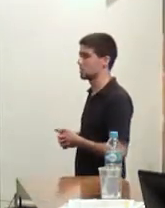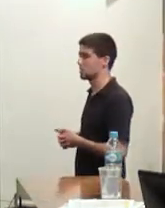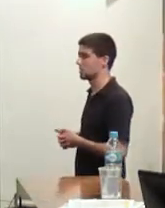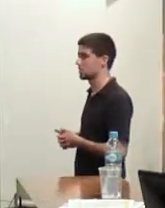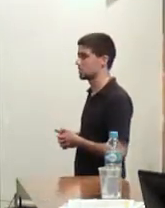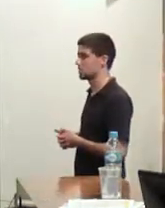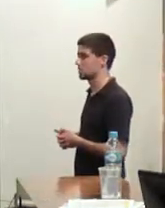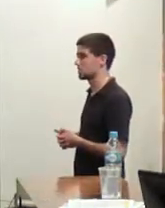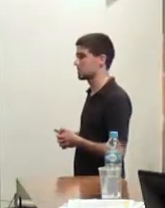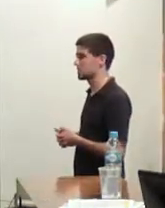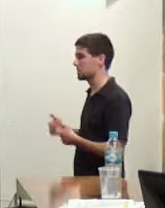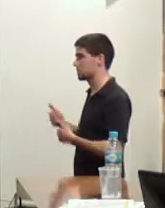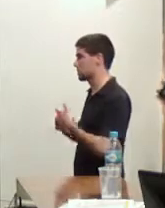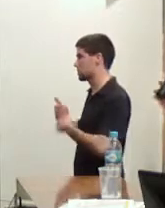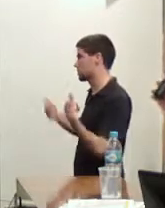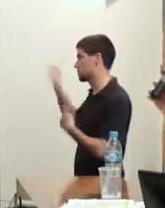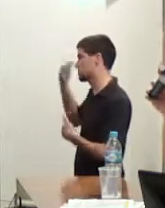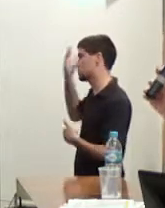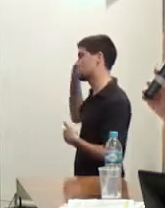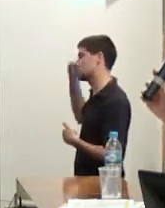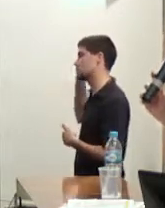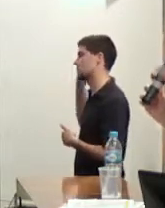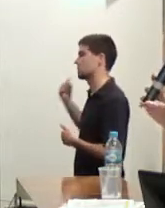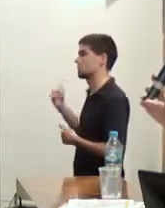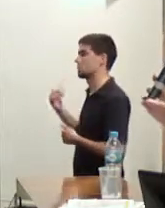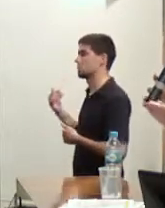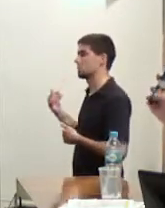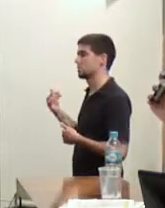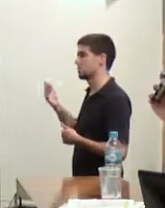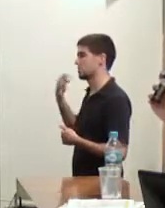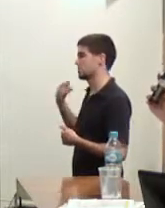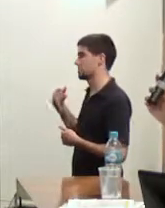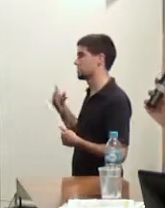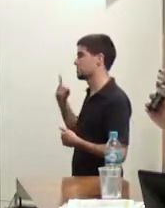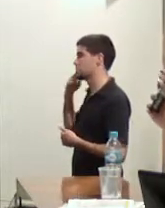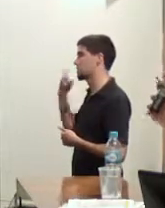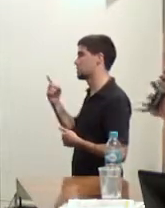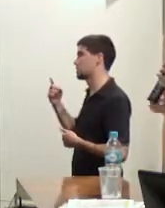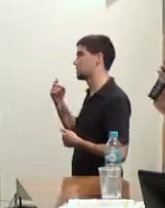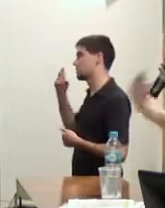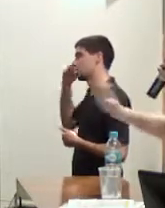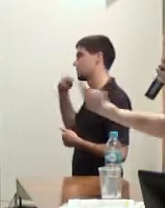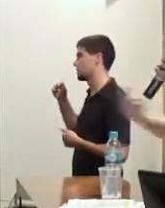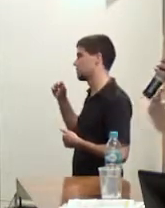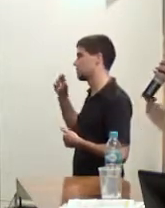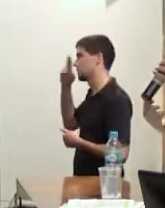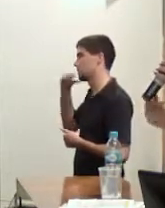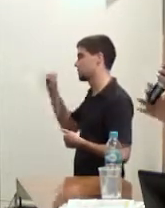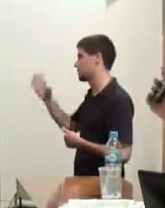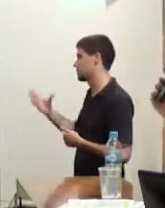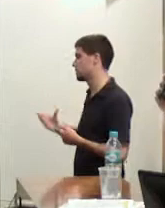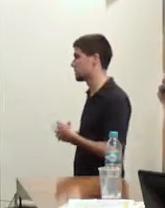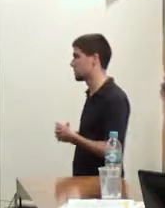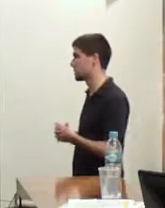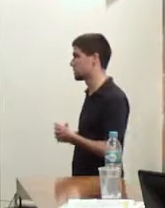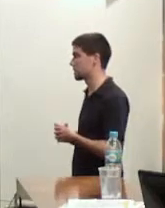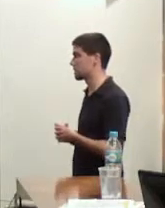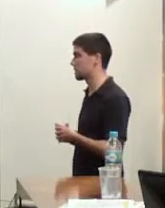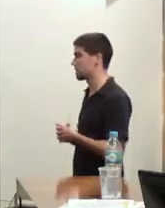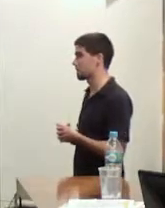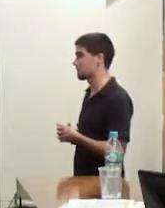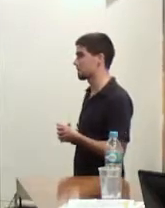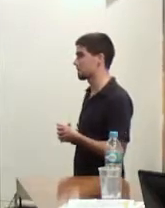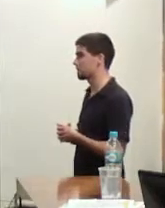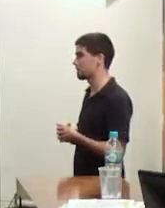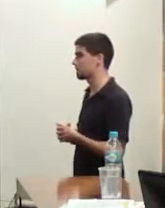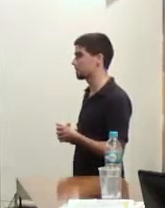históricamente, aún en la época de que se privatizó el servicio de transporte, la